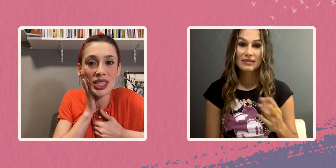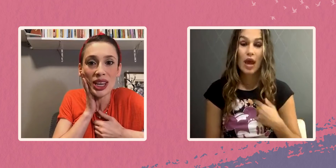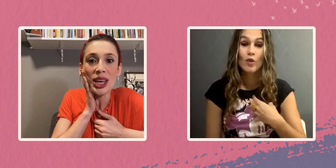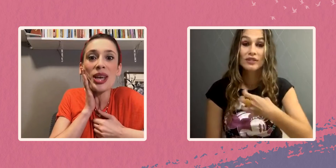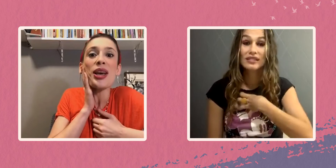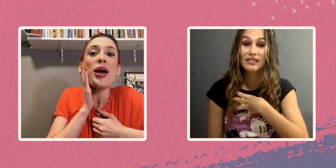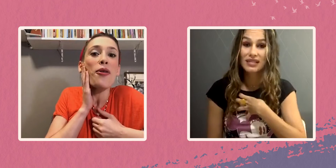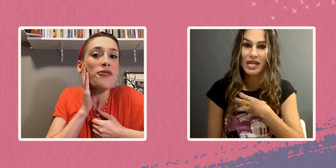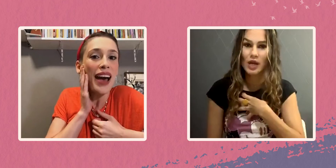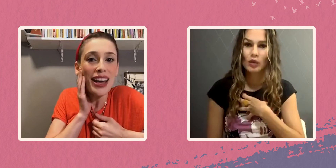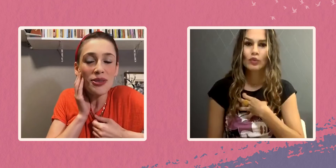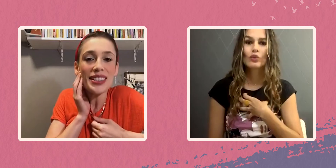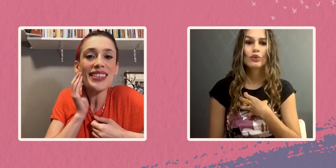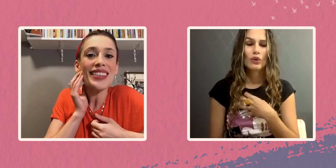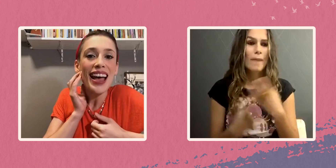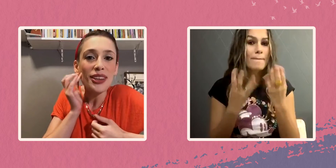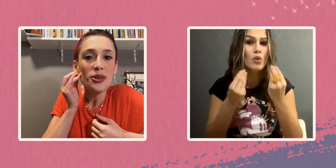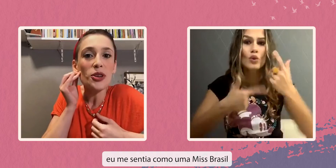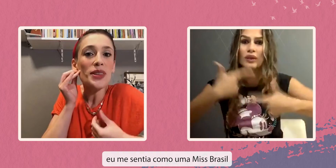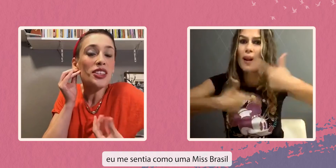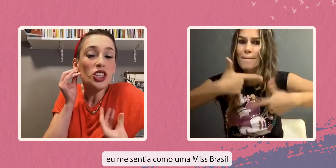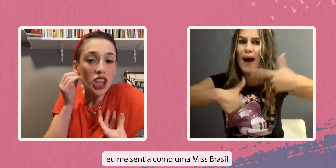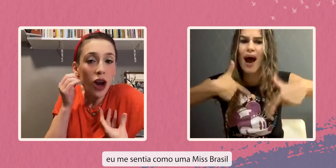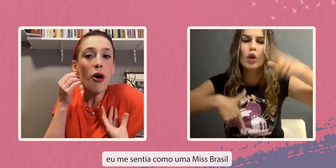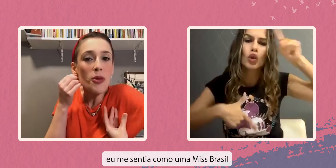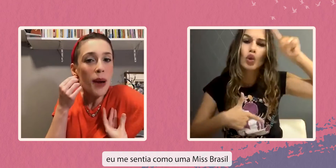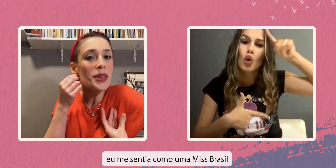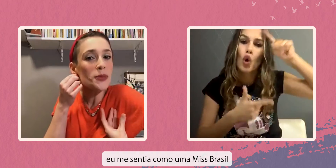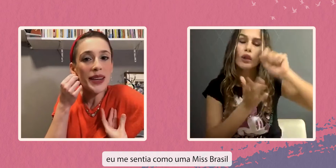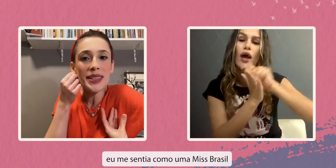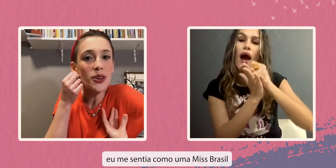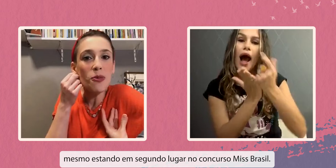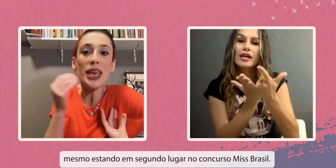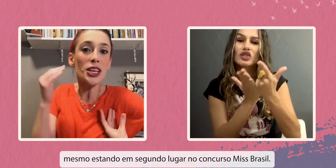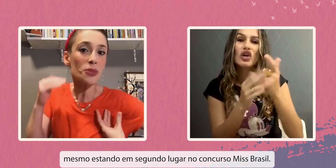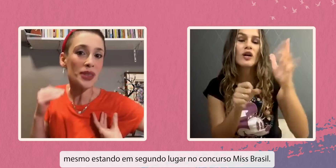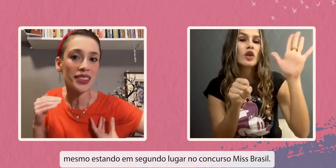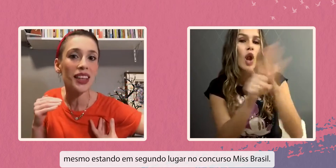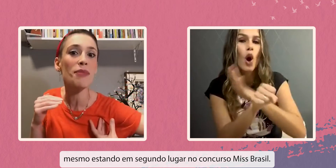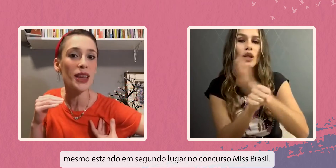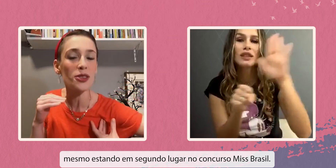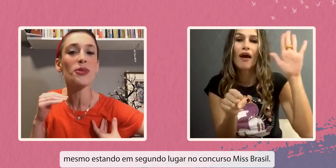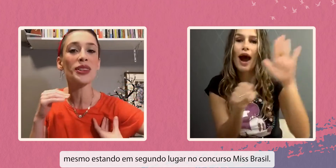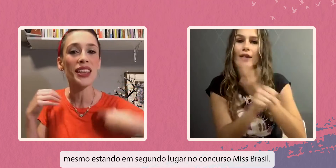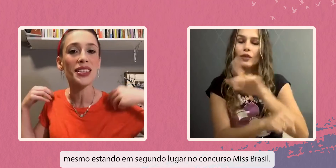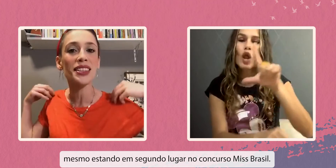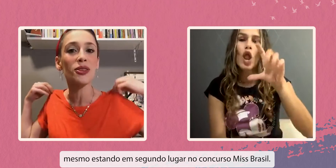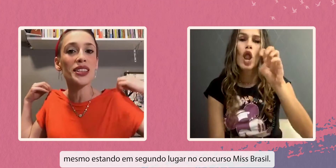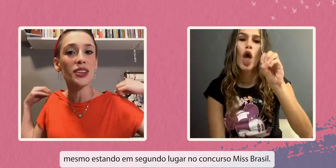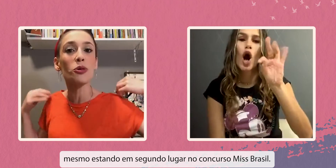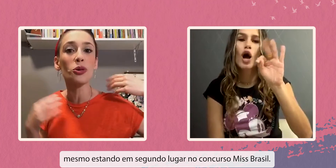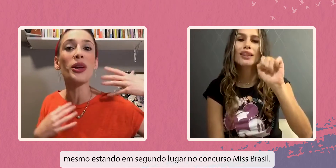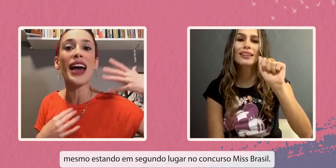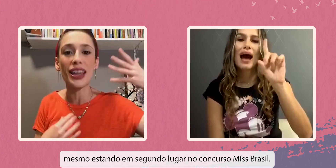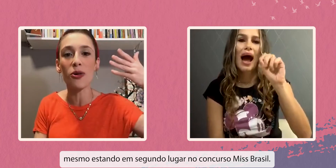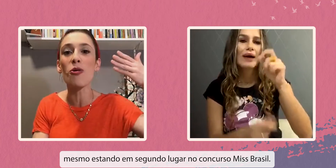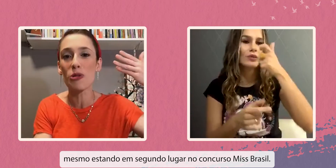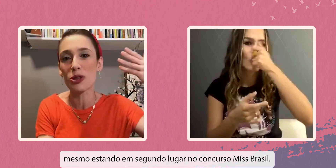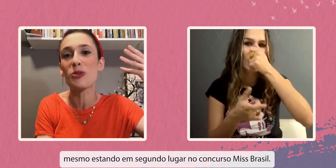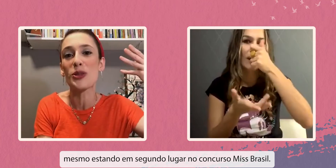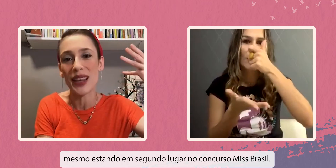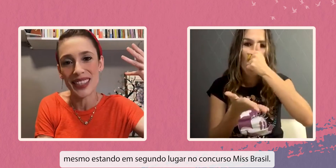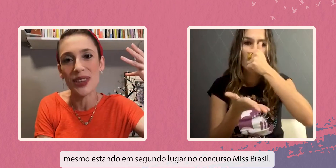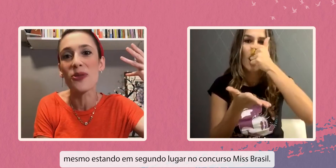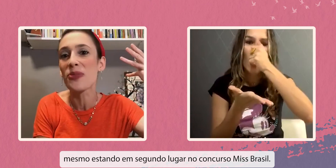estados. Vários estados. Eu me sentia como uma Miss Brasil, mesmo estando em segundo lugar no